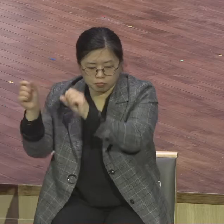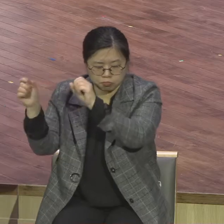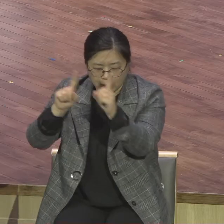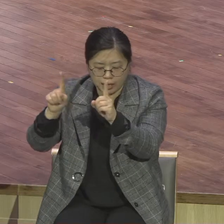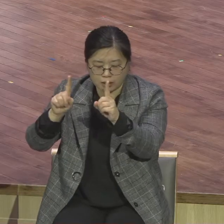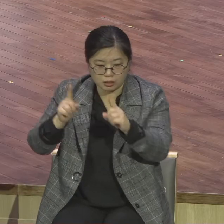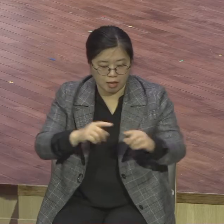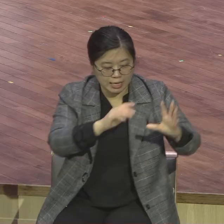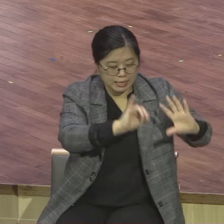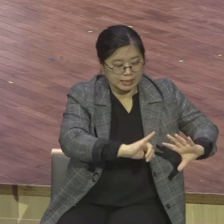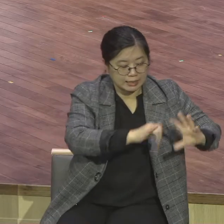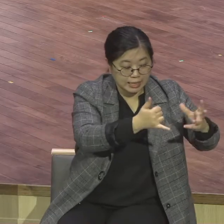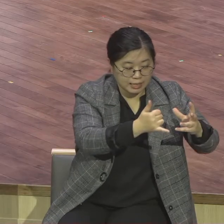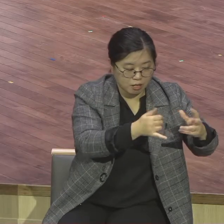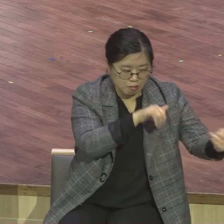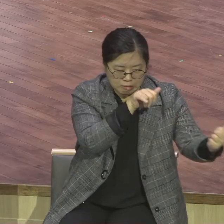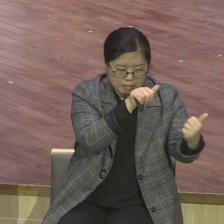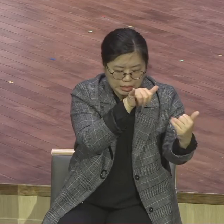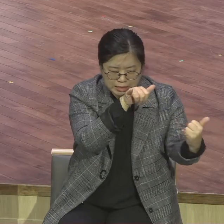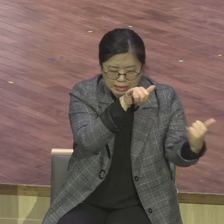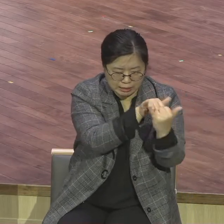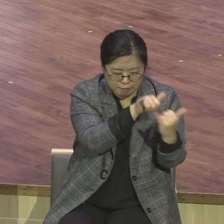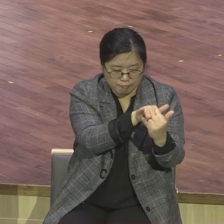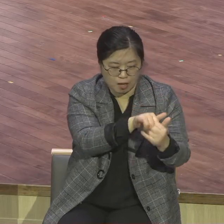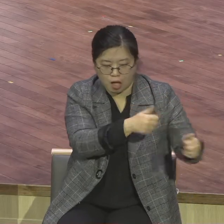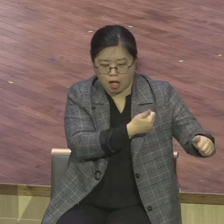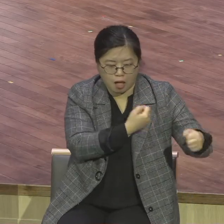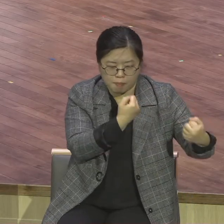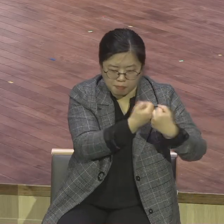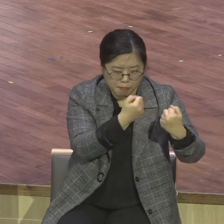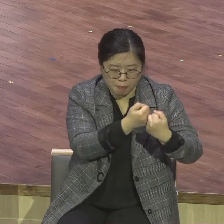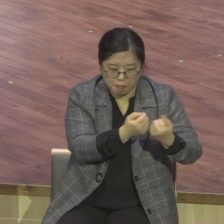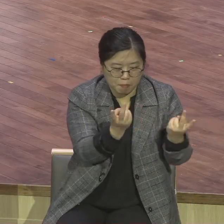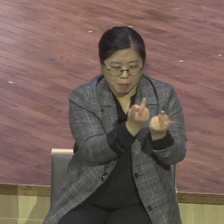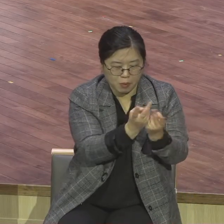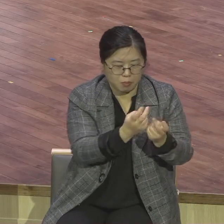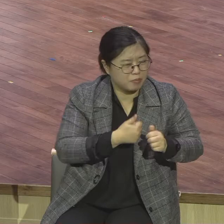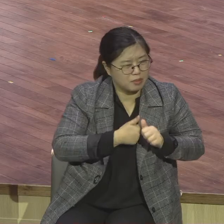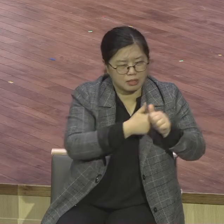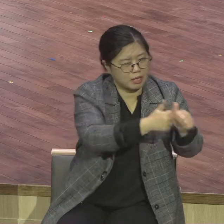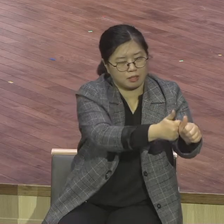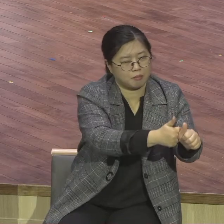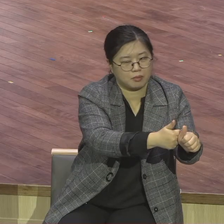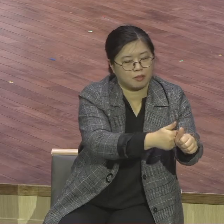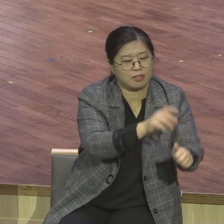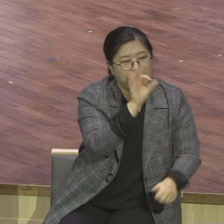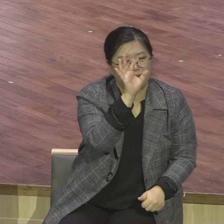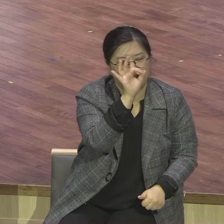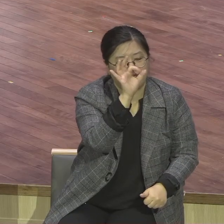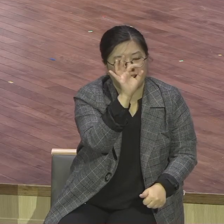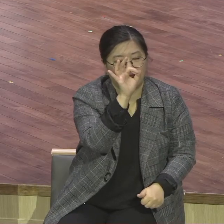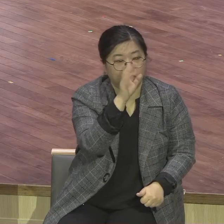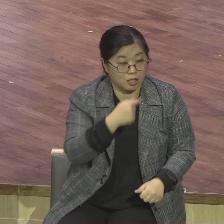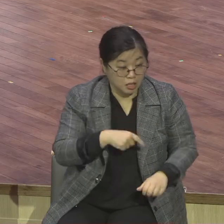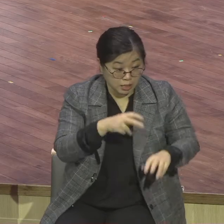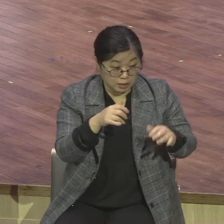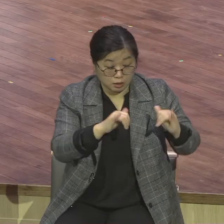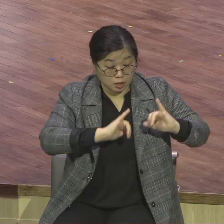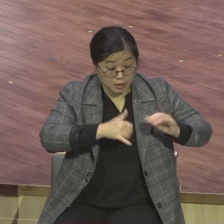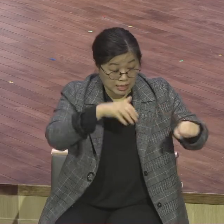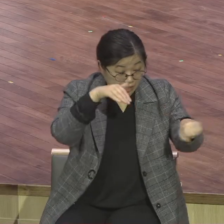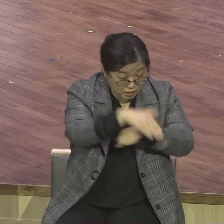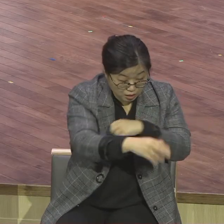수가 없다라는 결론을 내려야 됩니다. 우리는 세상을 이길 수 없어요. 자, 우리는 세상의